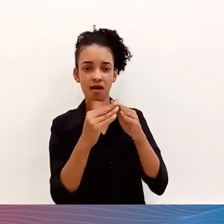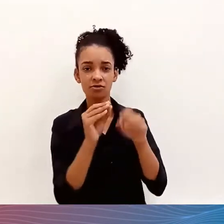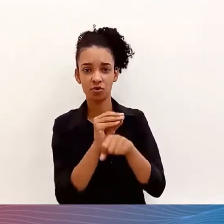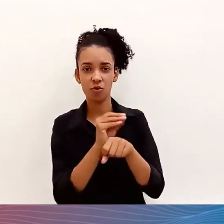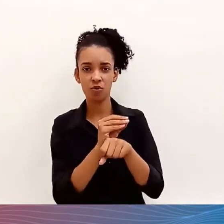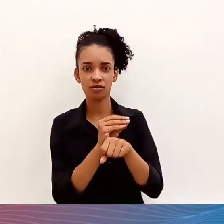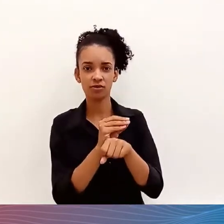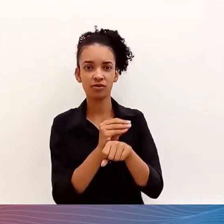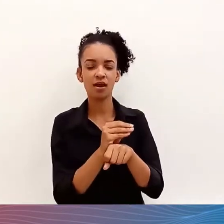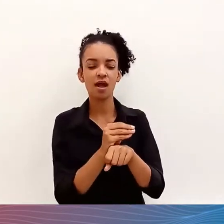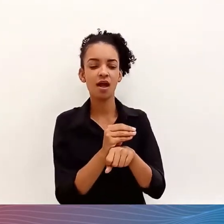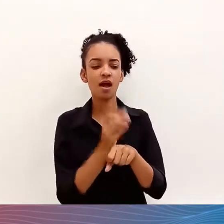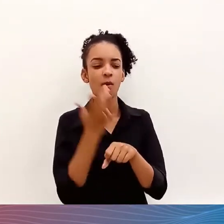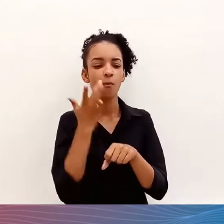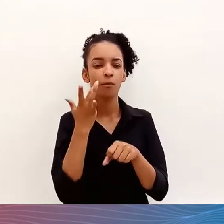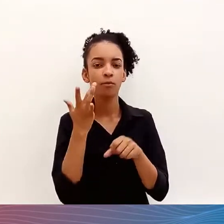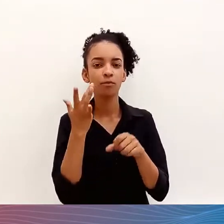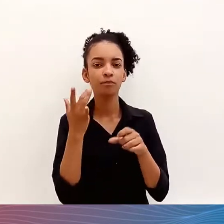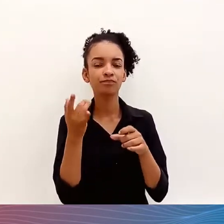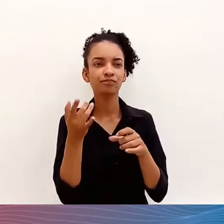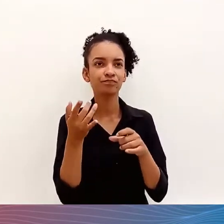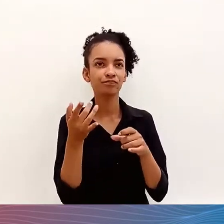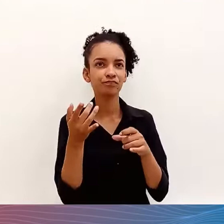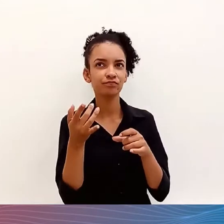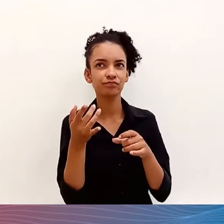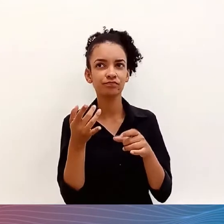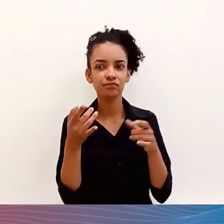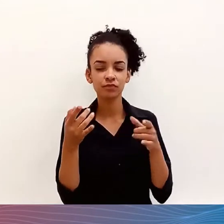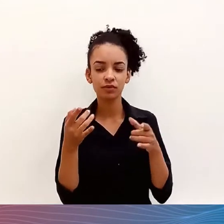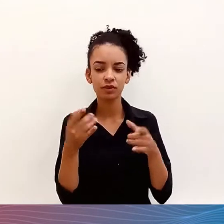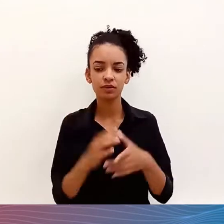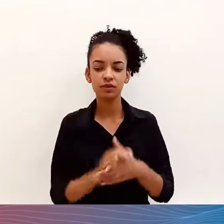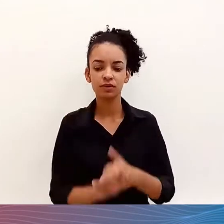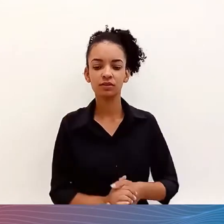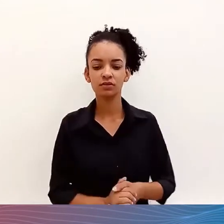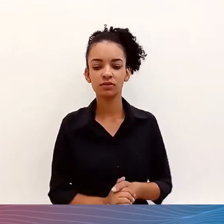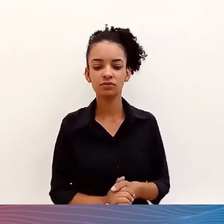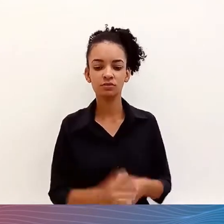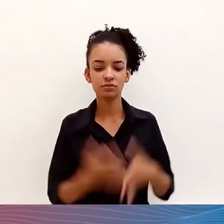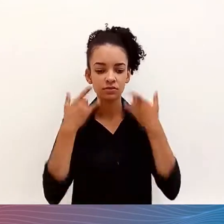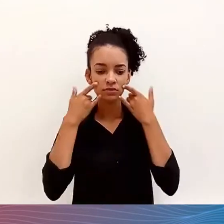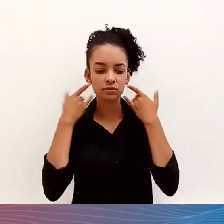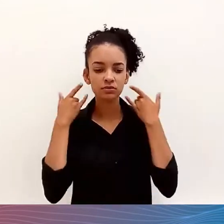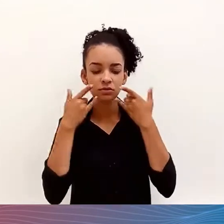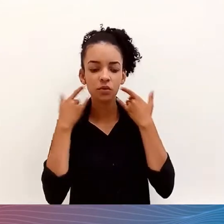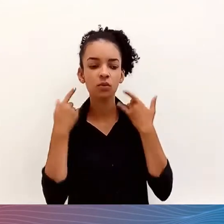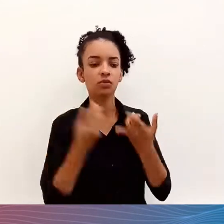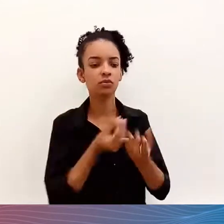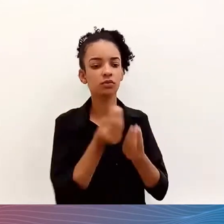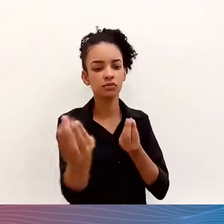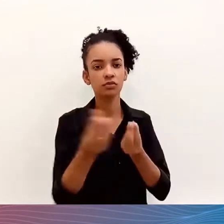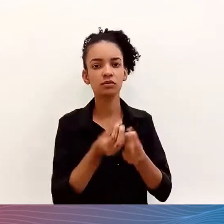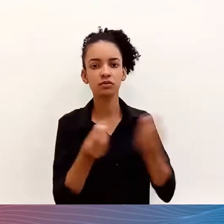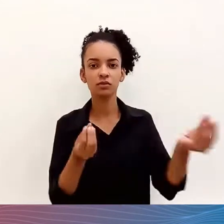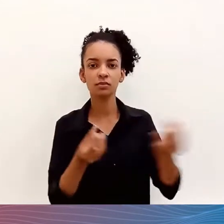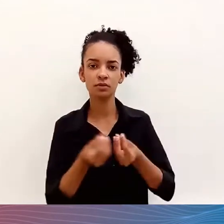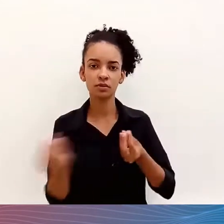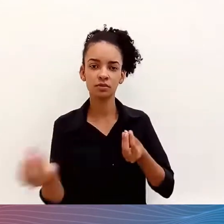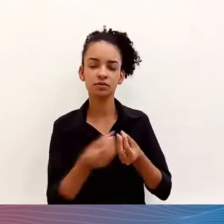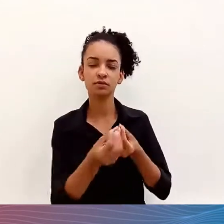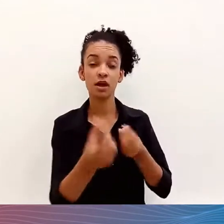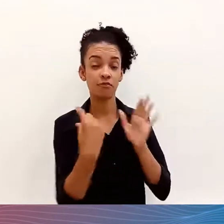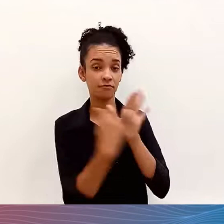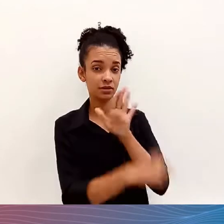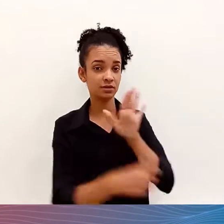Versículo 15: o monte de Deus é Bazã, serra de elevações, e o monte de Bazã, porque olhais com inveja,